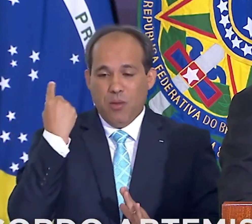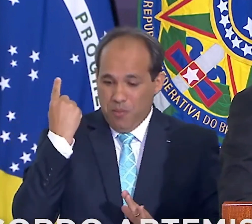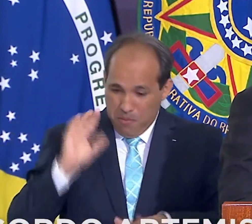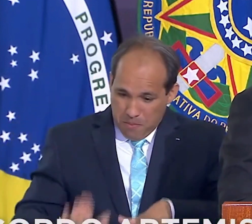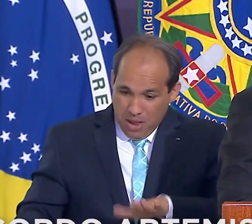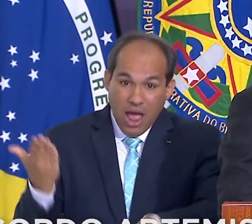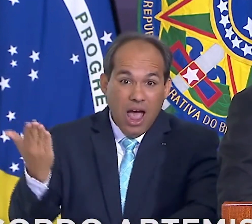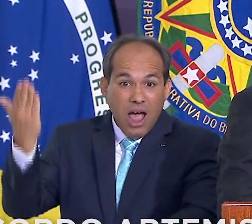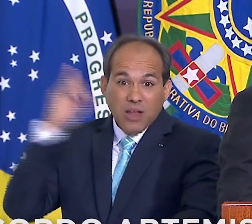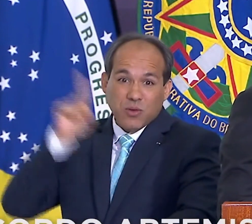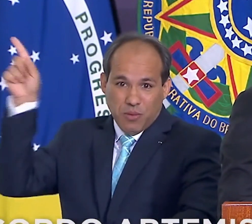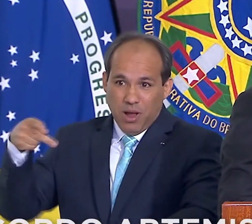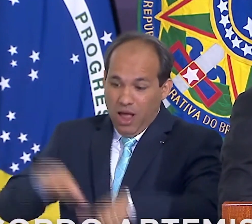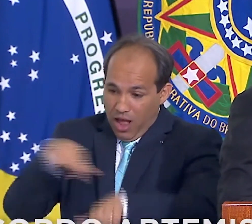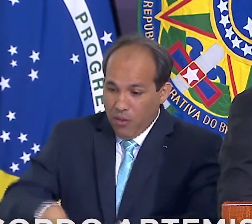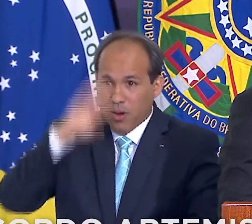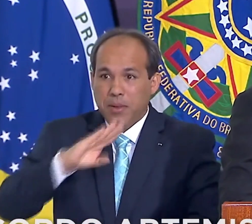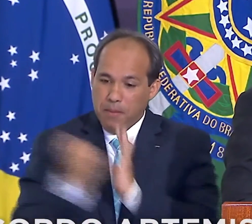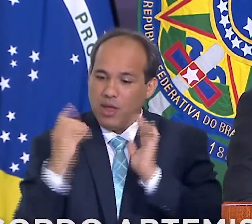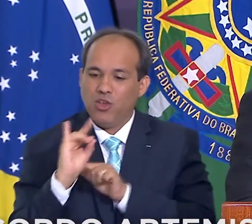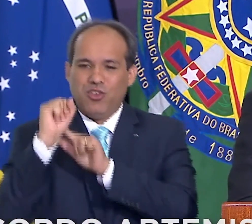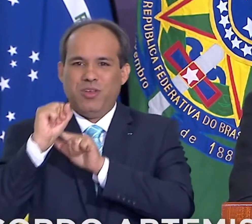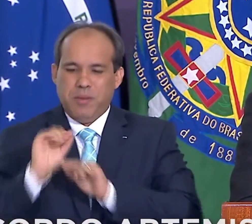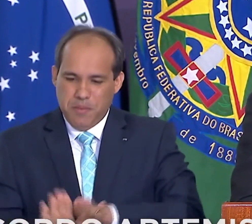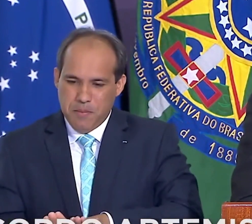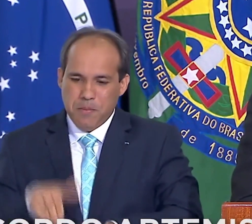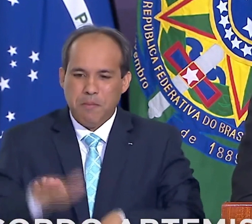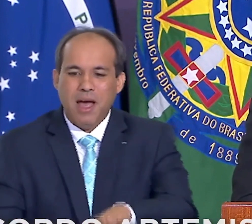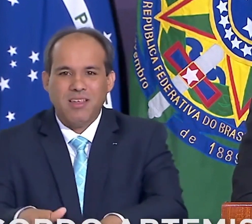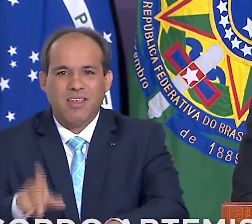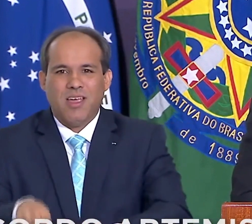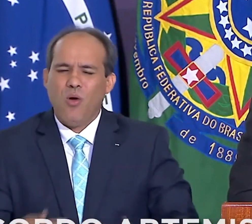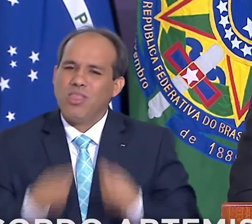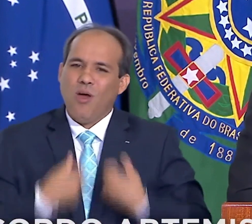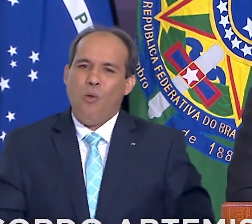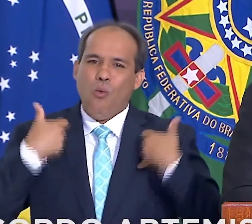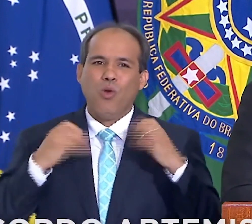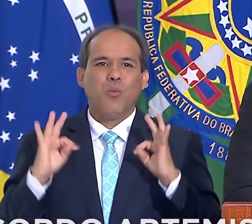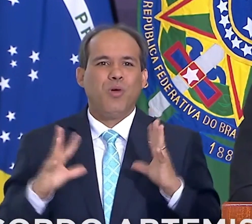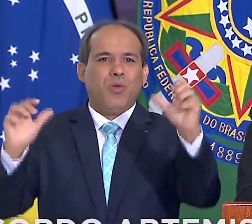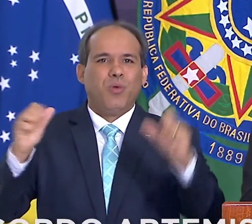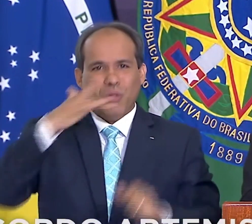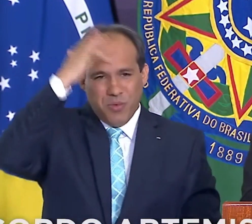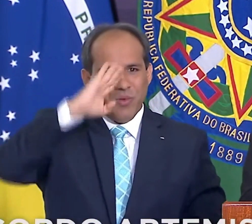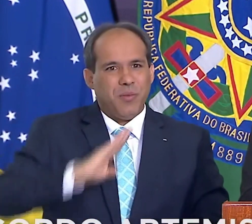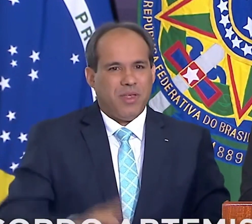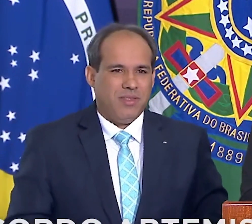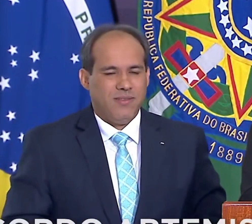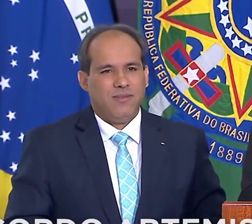atrás, para nós, hoje, essa data, um grande passo. É um motivo de orgulho para todos nós